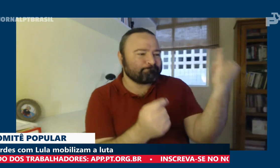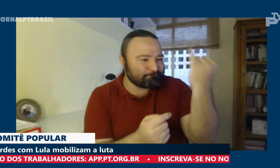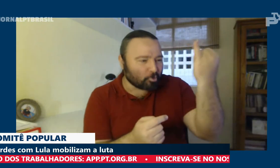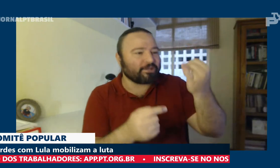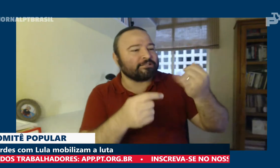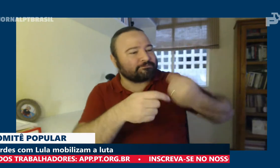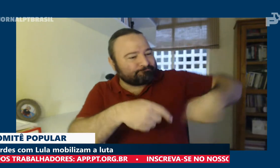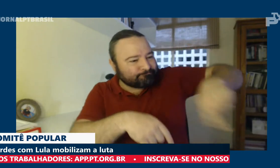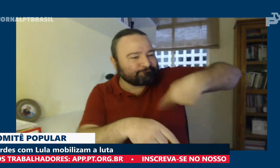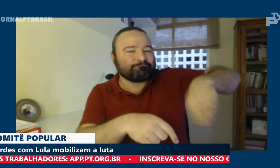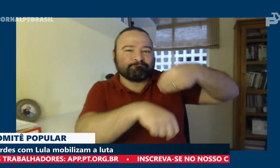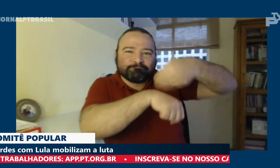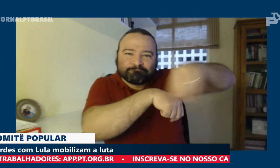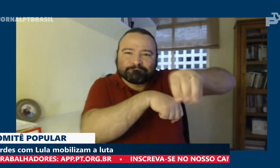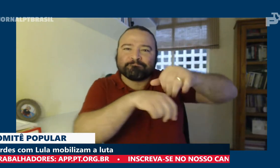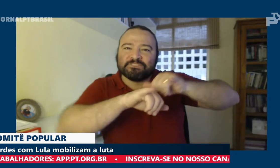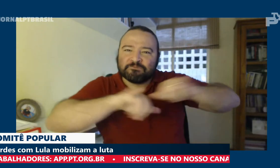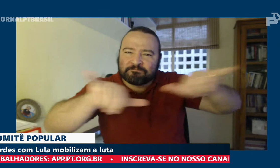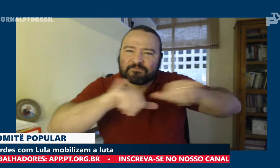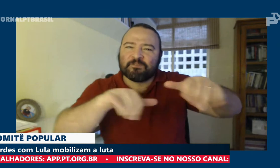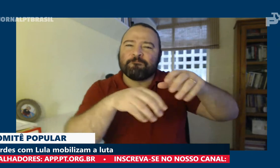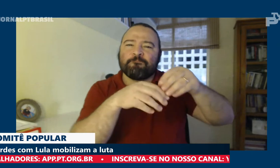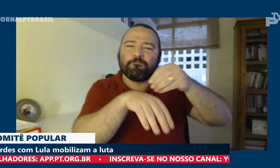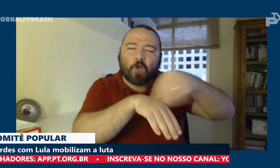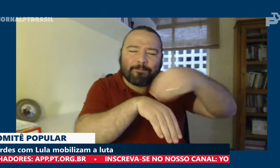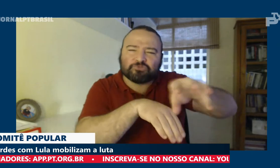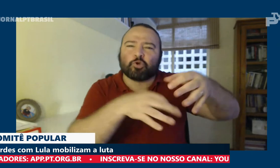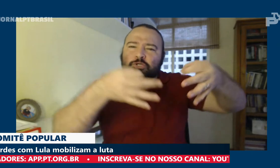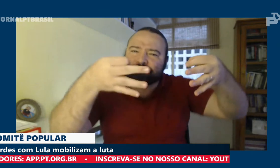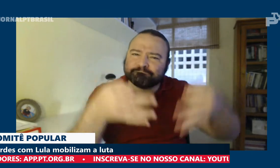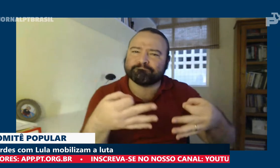quer esse tipo de